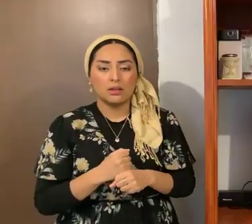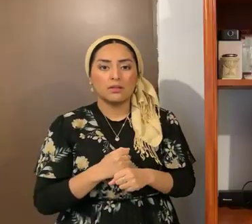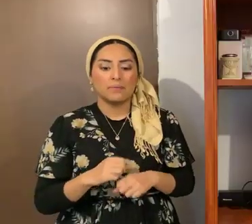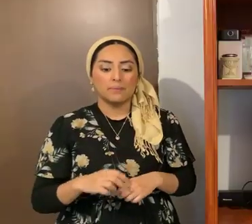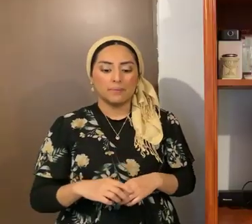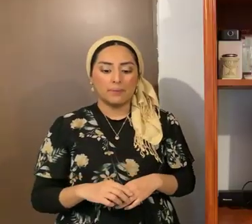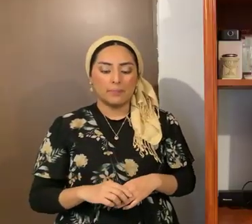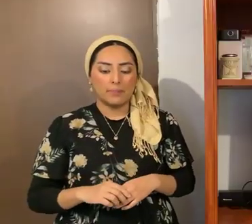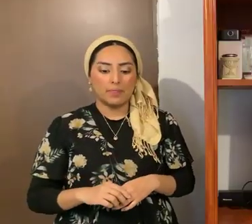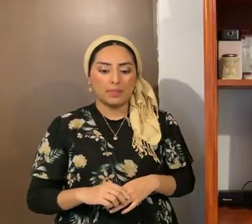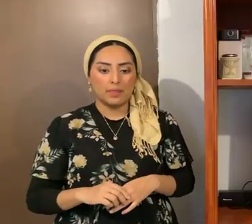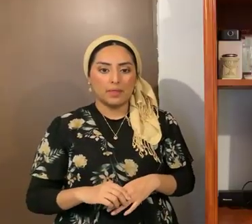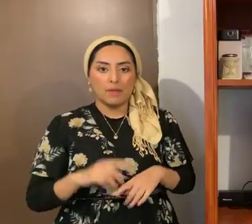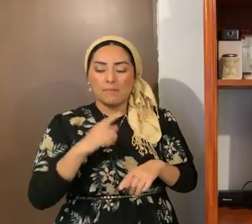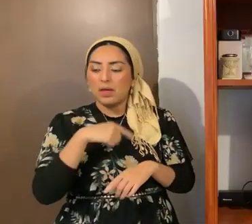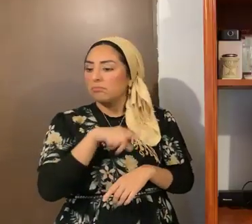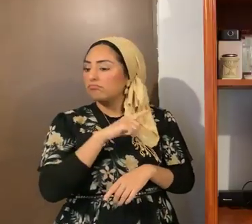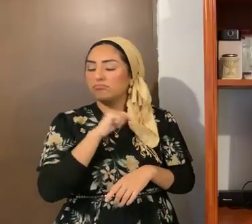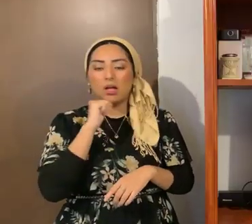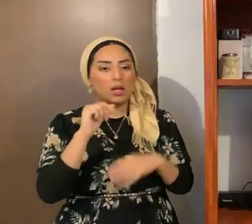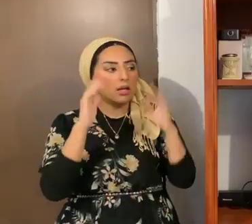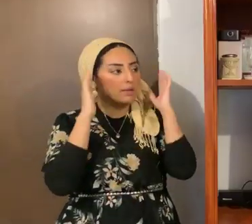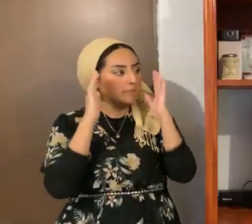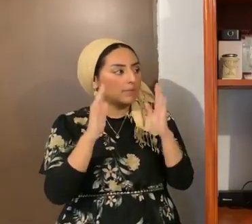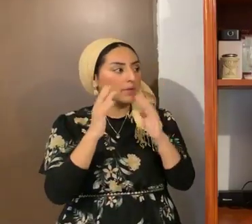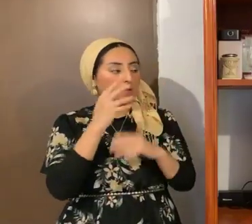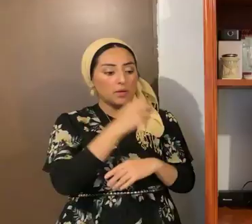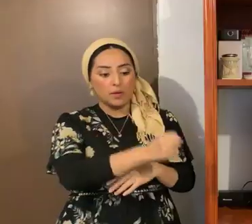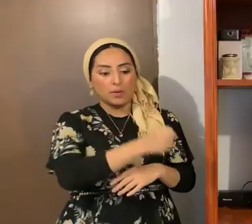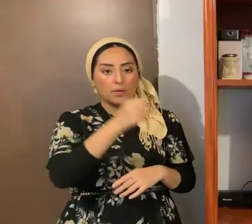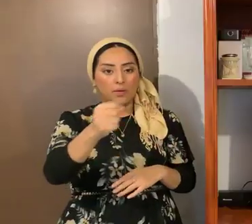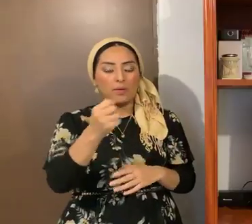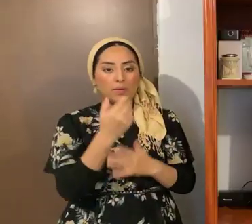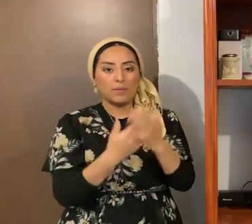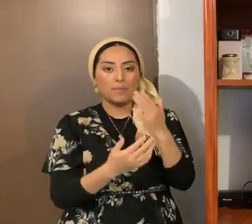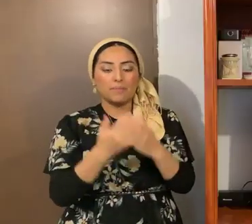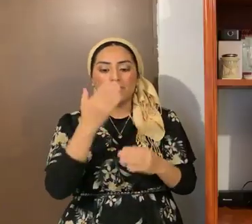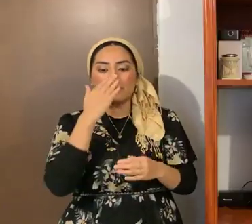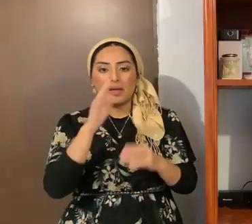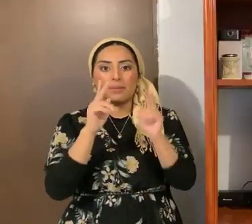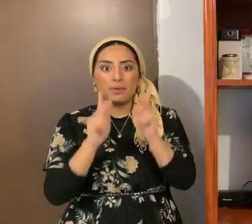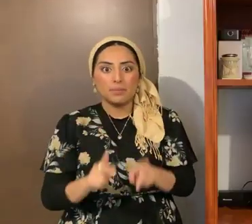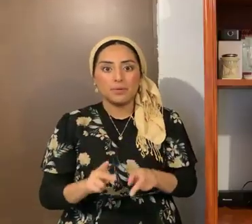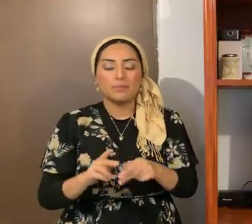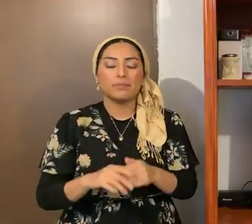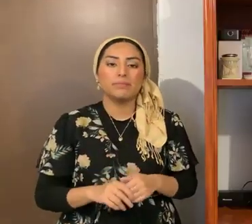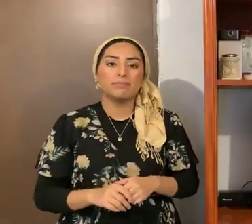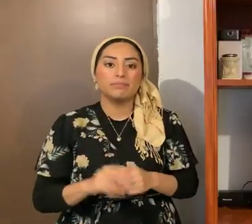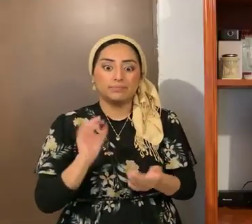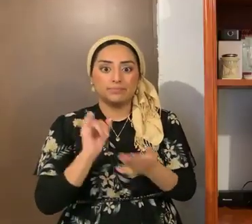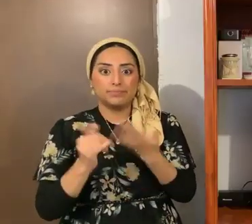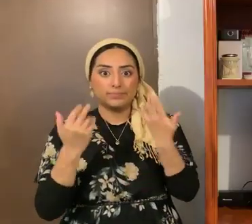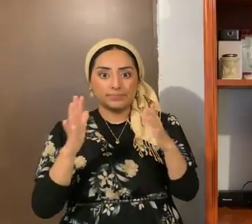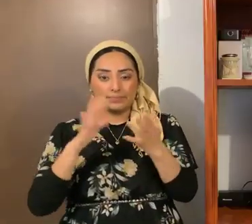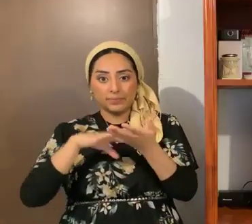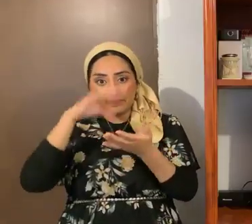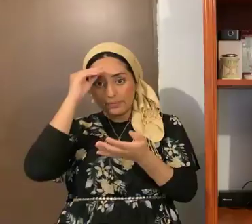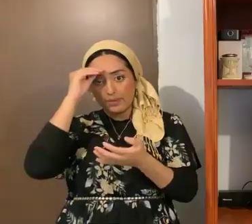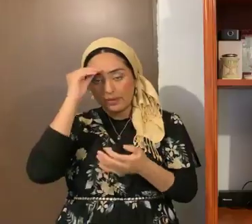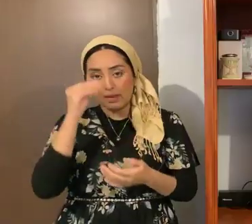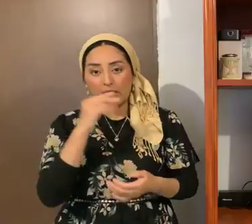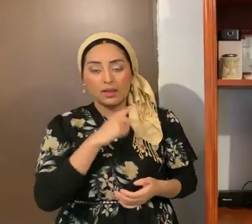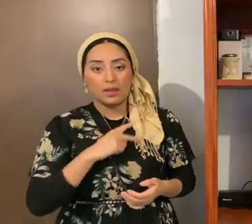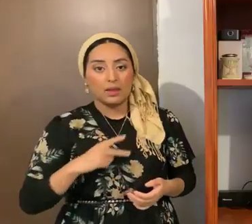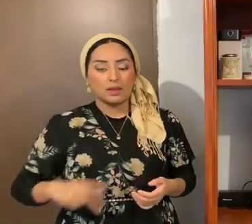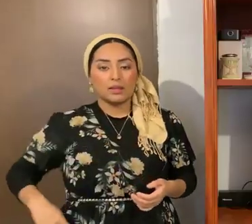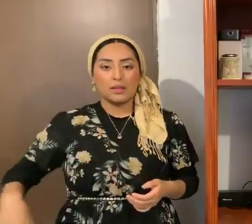Jacodes por medio de tus profetas, pero no escucharon, por lo cual los entregaste en manos de los pueblos de la tierra. Es que eso ya lo vimos en cuanto al reino